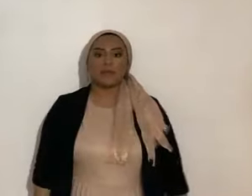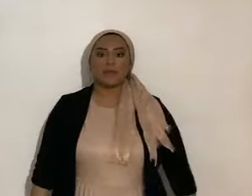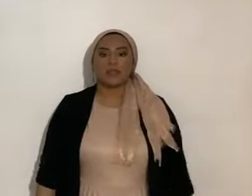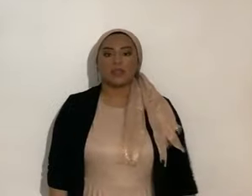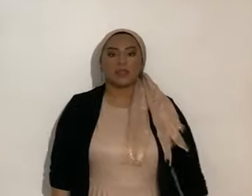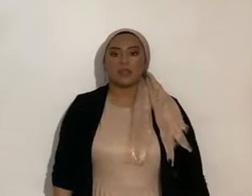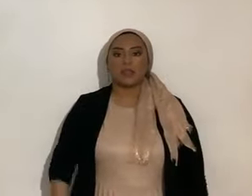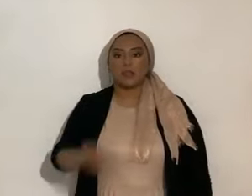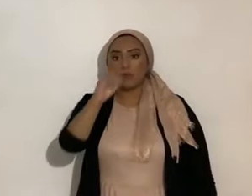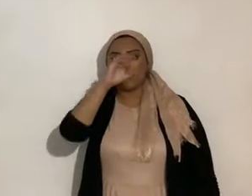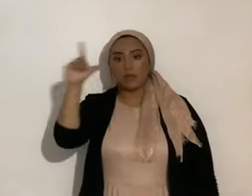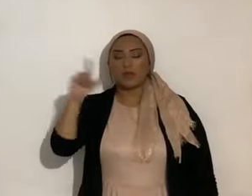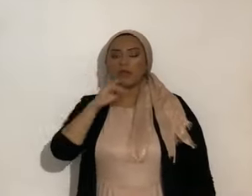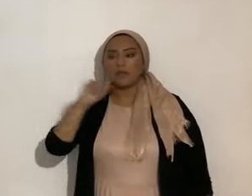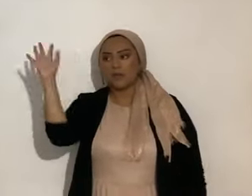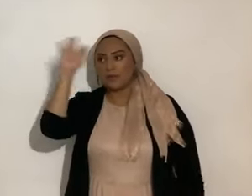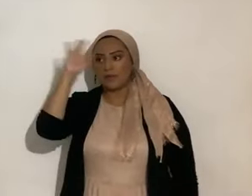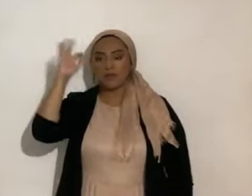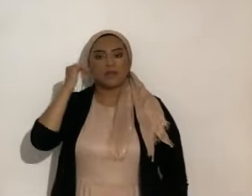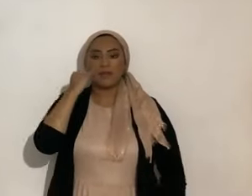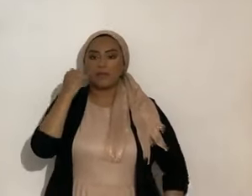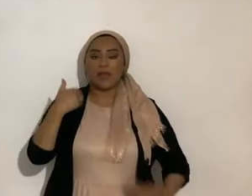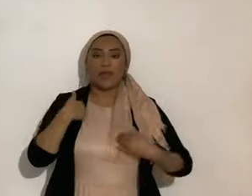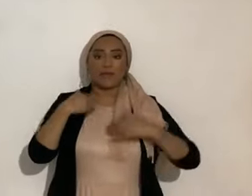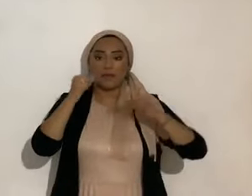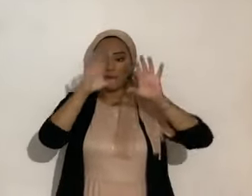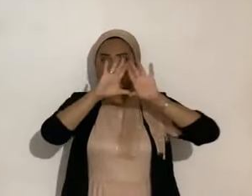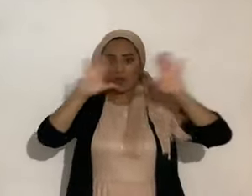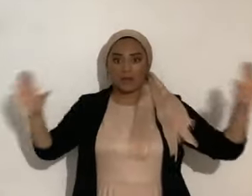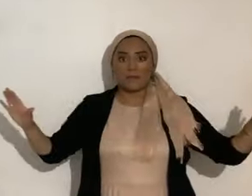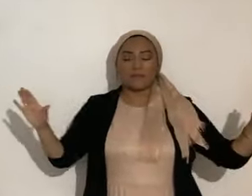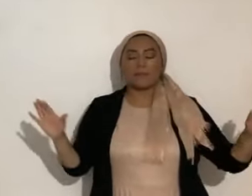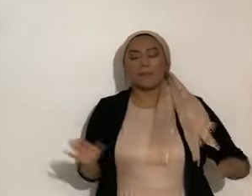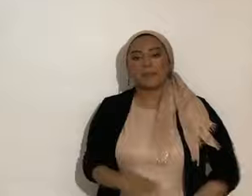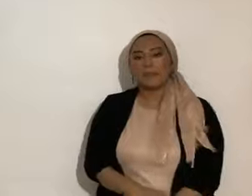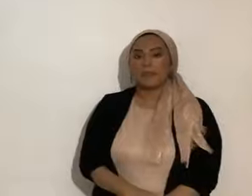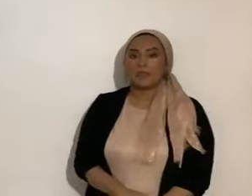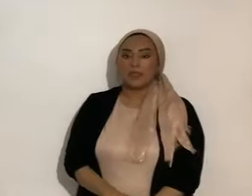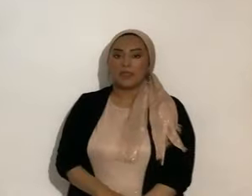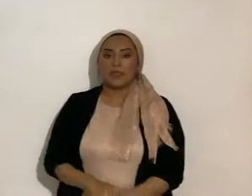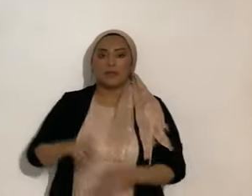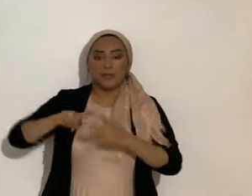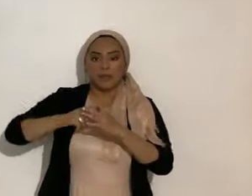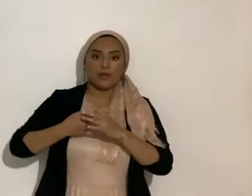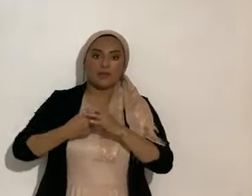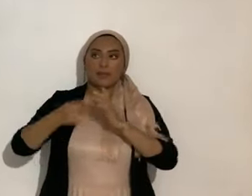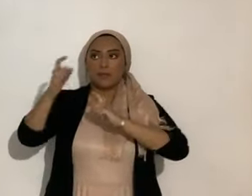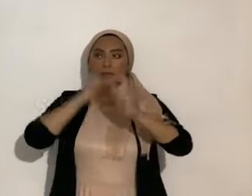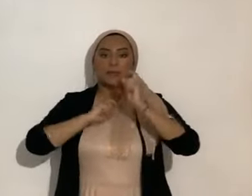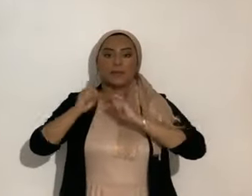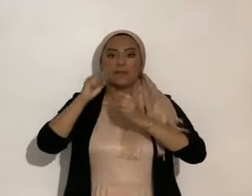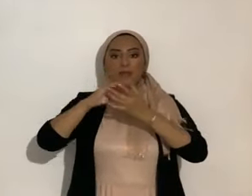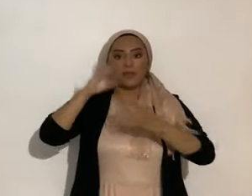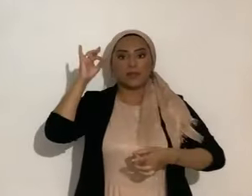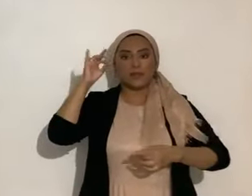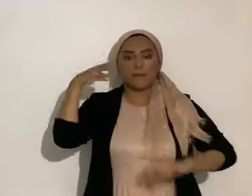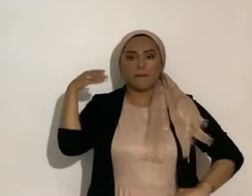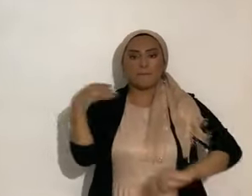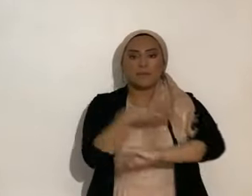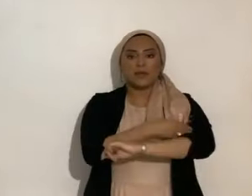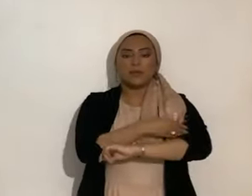El muro es ilusorio, pero aunque hubiera un muro, se ve inclusive a través del muro y es cuando empiezan los dones espirituales en potencia, como